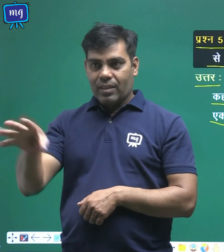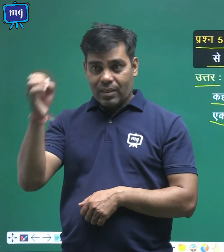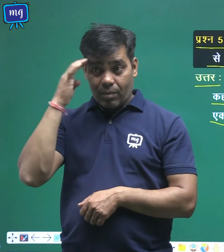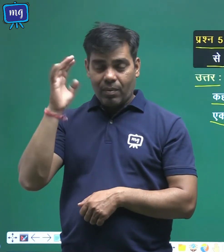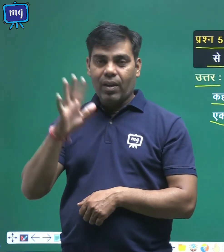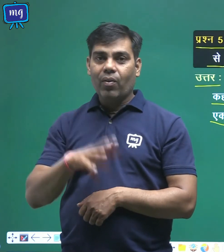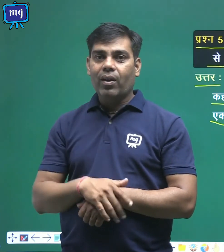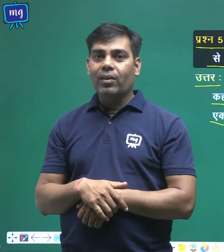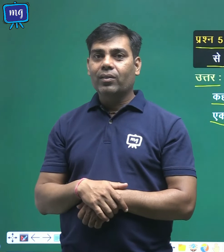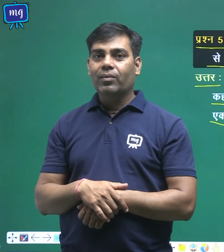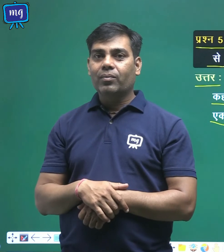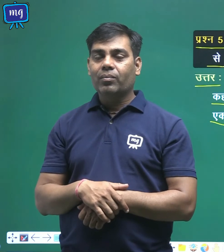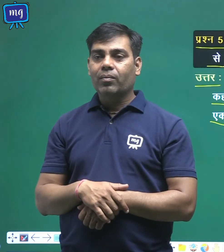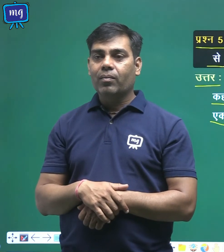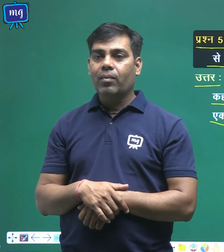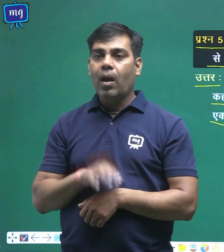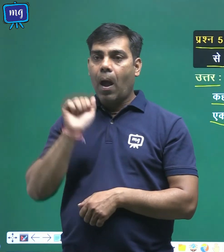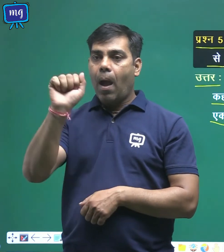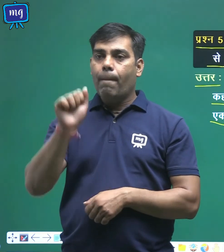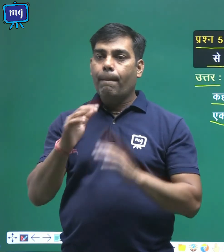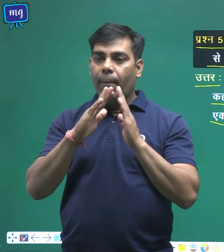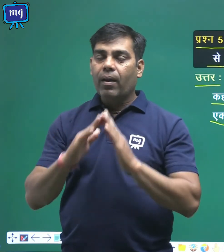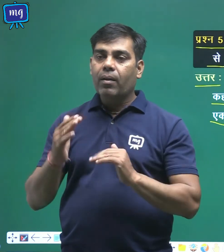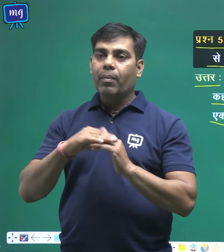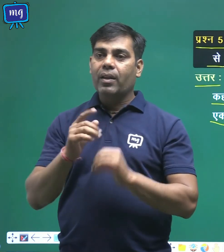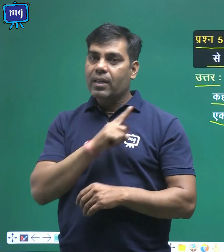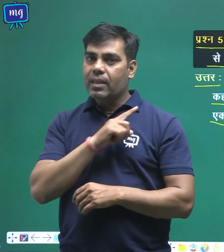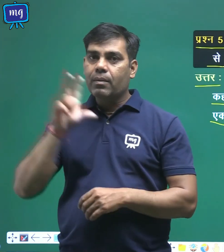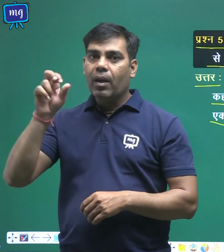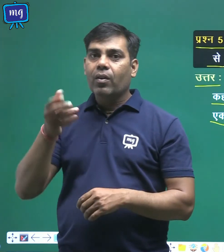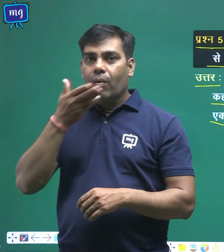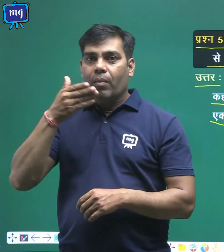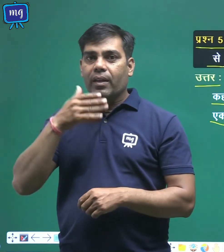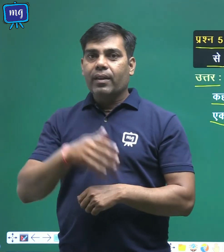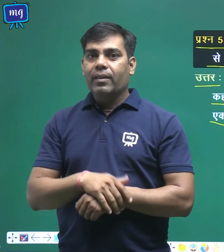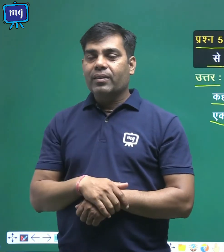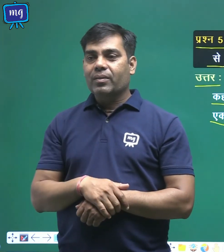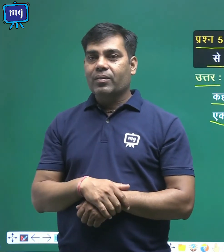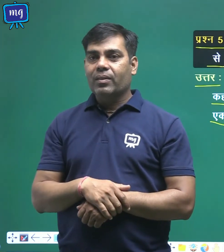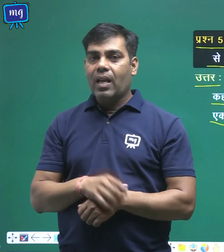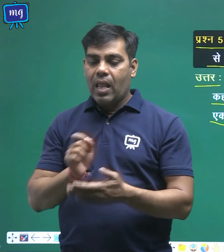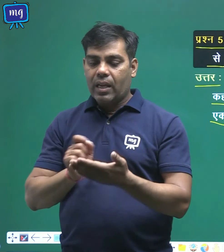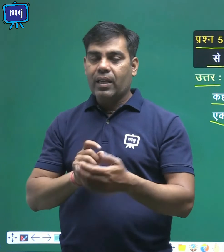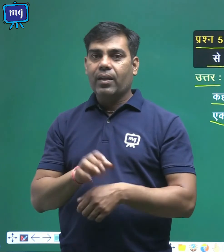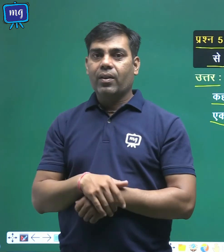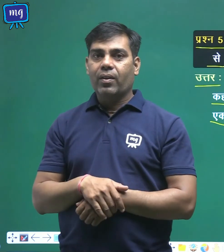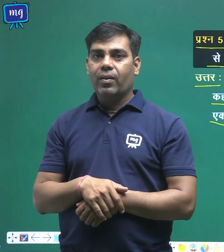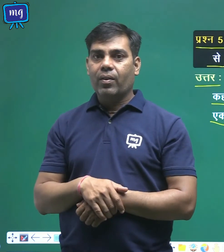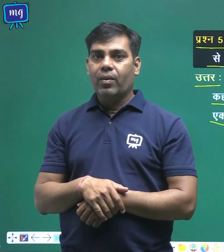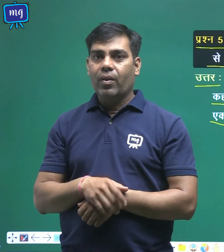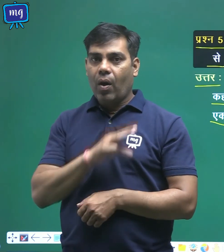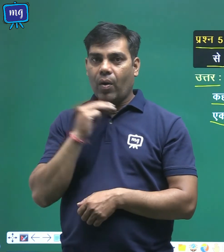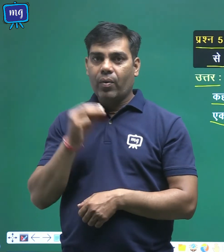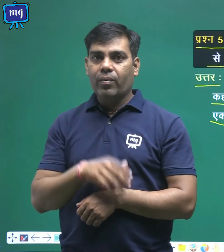होगा। आप घर पर इस पाठ को पढ़ें, लिखें